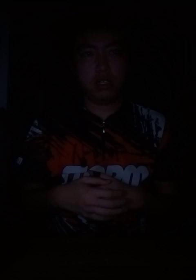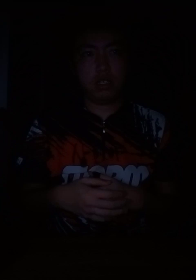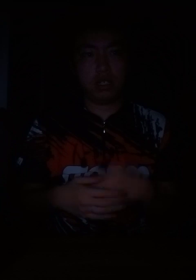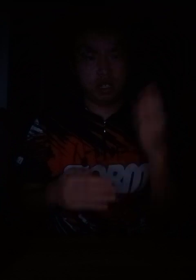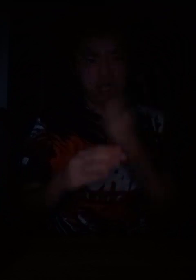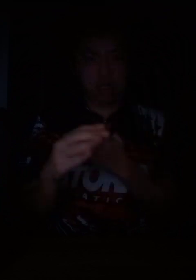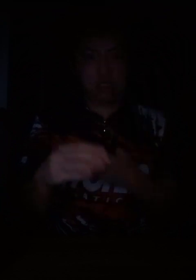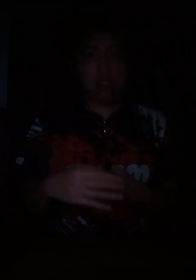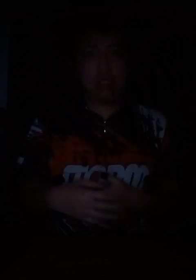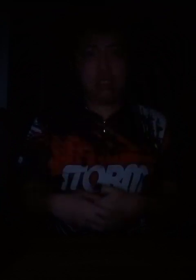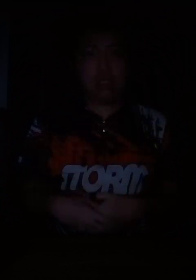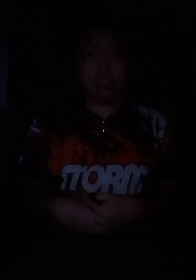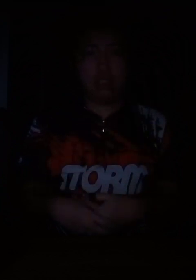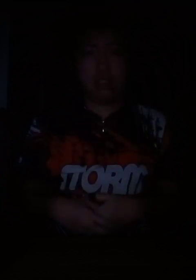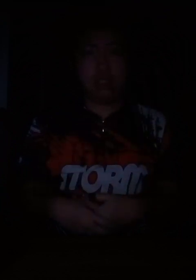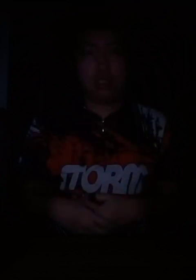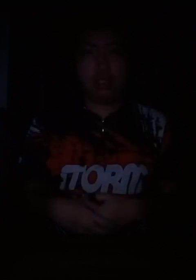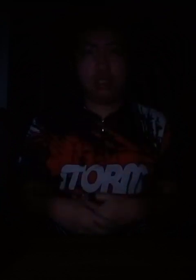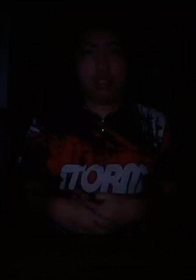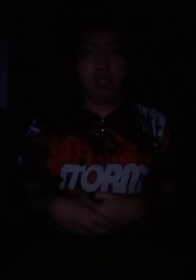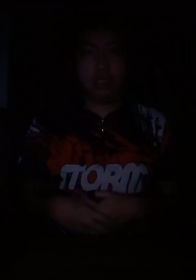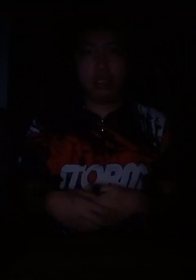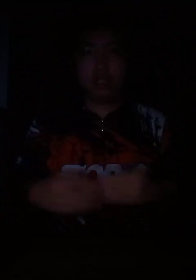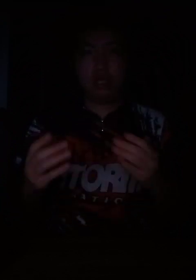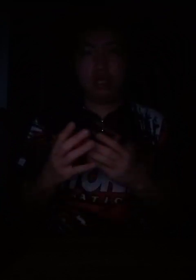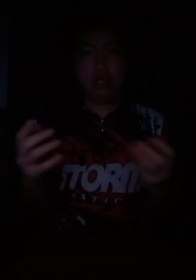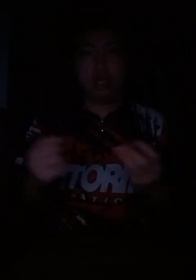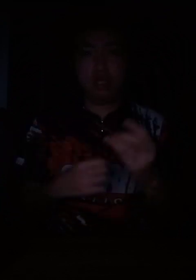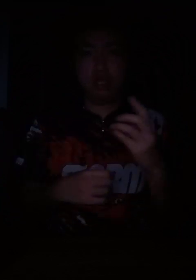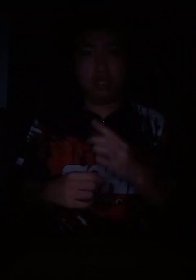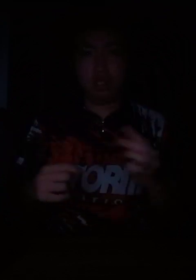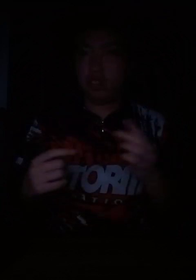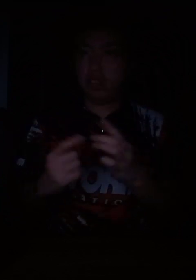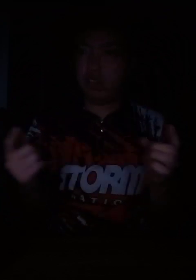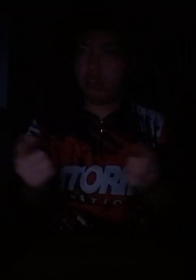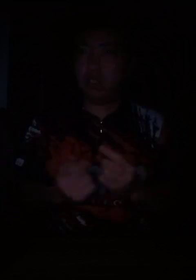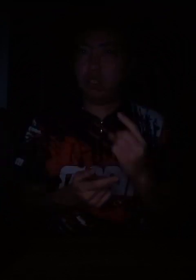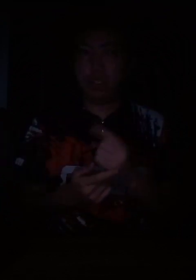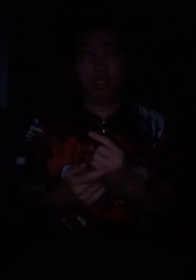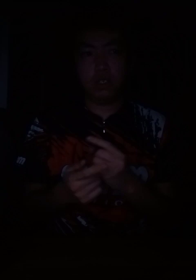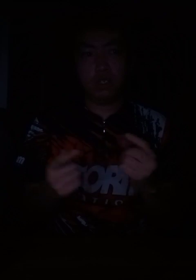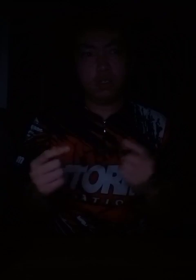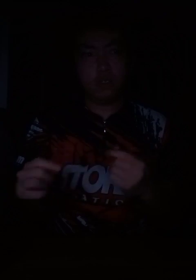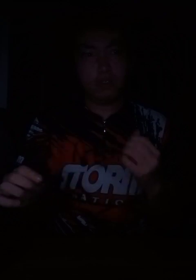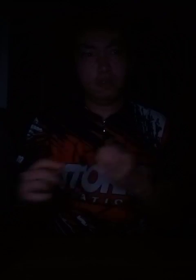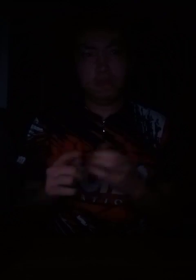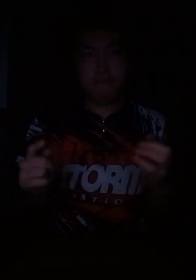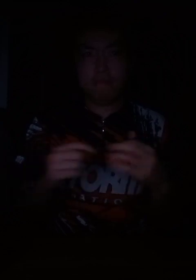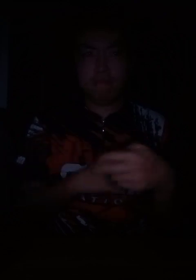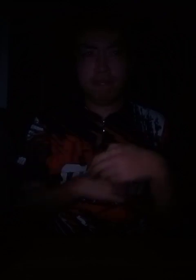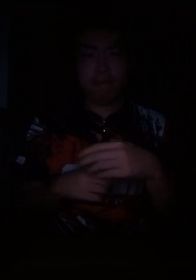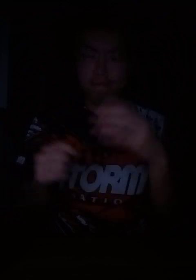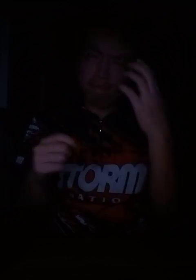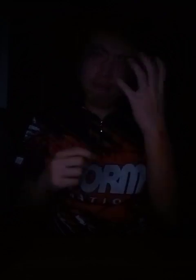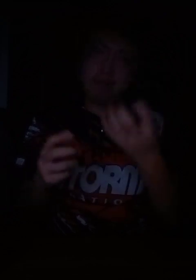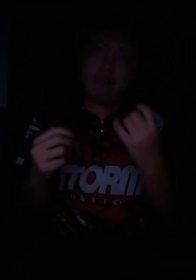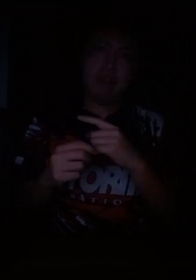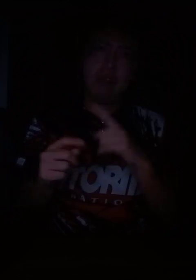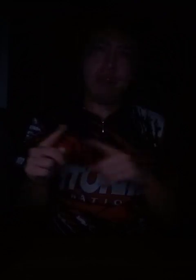끝났습니다. 네, 지금 영상을 보니까 이 물리적 위협을 가하기도 하고 이 버스 기사님이 많이 다치시지는 않았을까